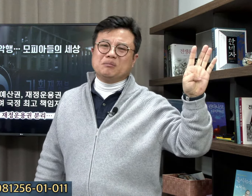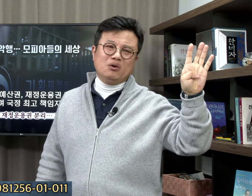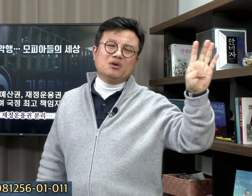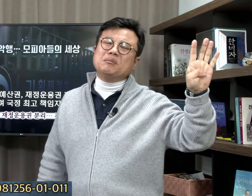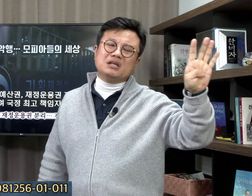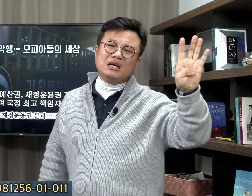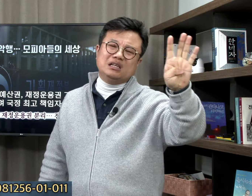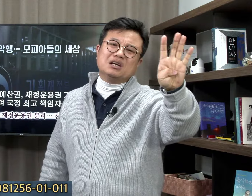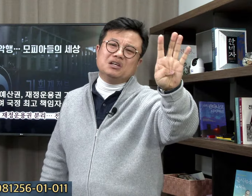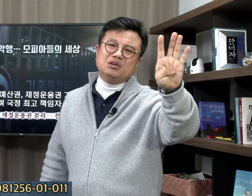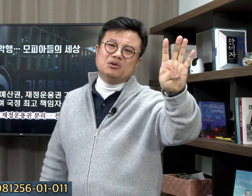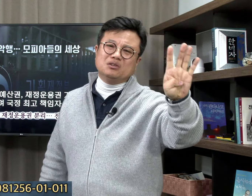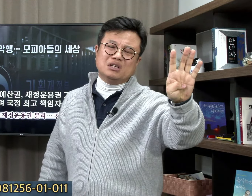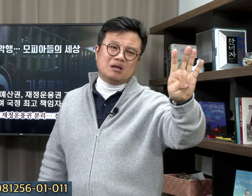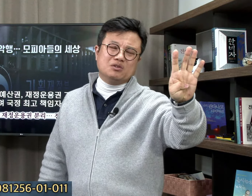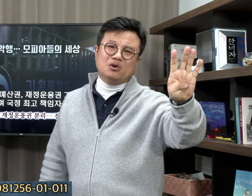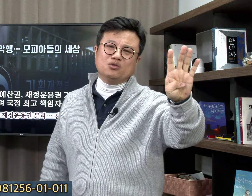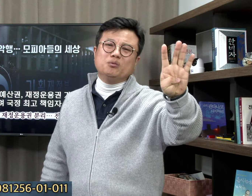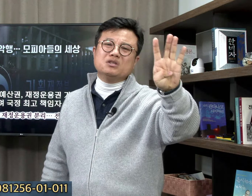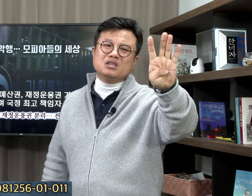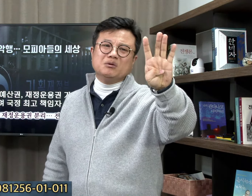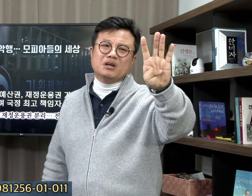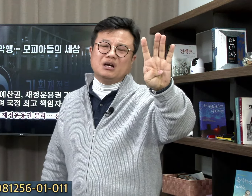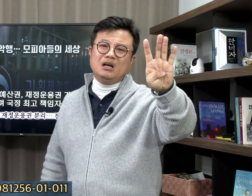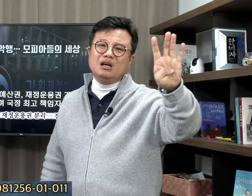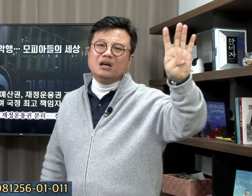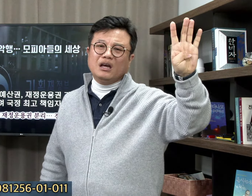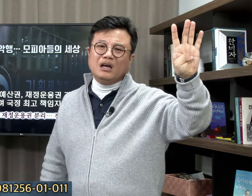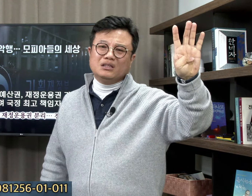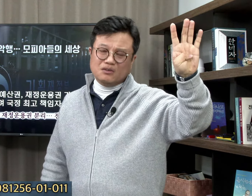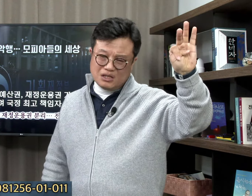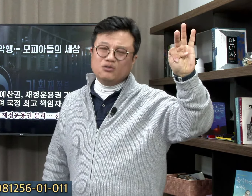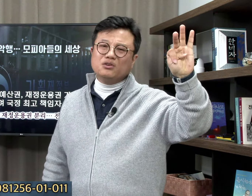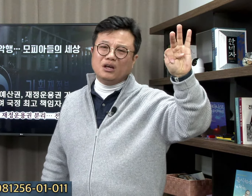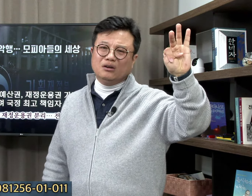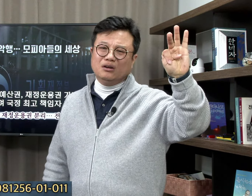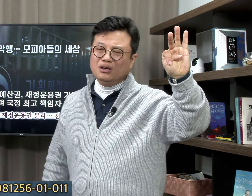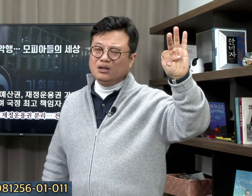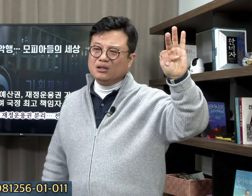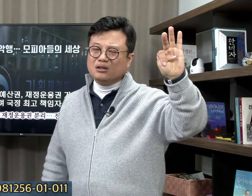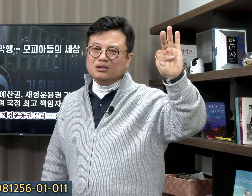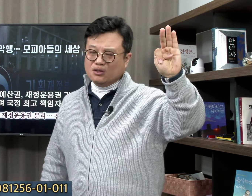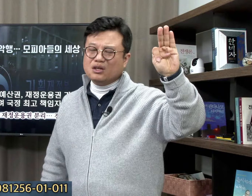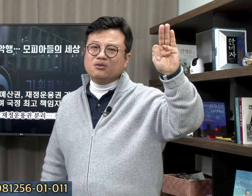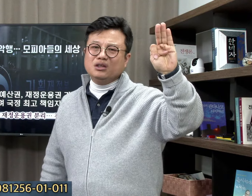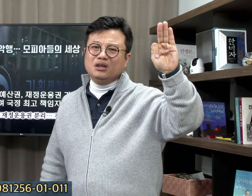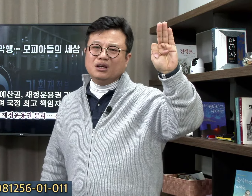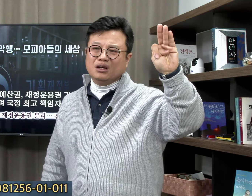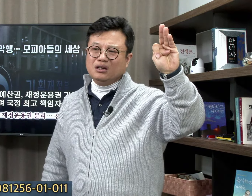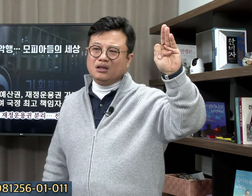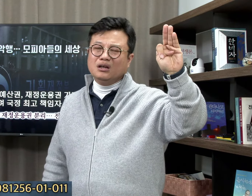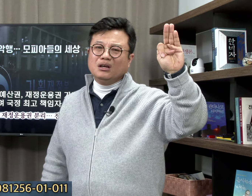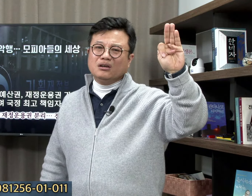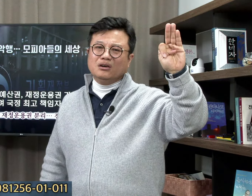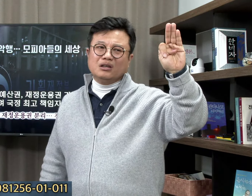홍남기 홍남기 다 이낙연이 끼워넣은 사람이죠 두 번째는 뭡니까 예 정세균이에요 그